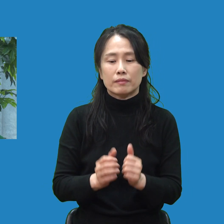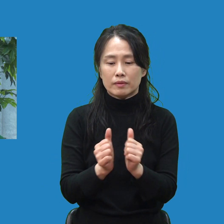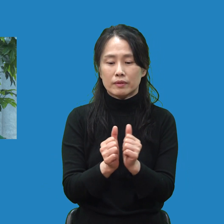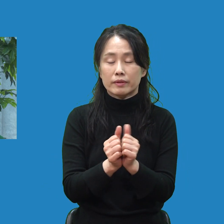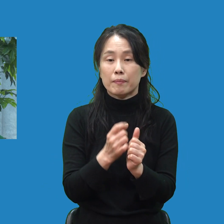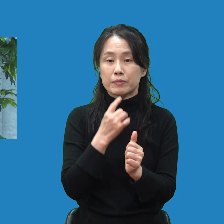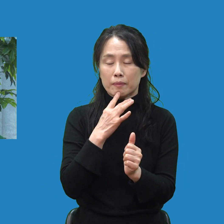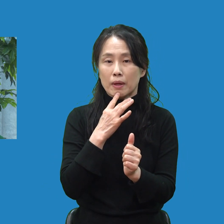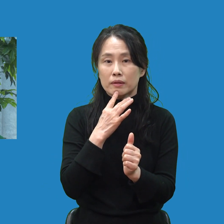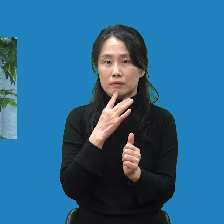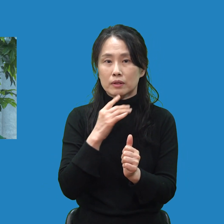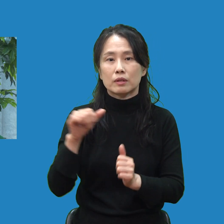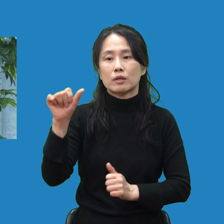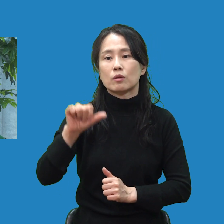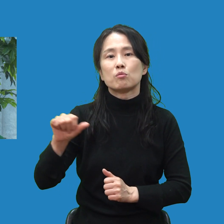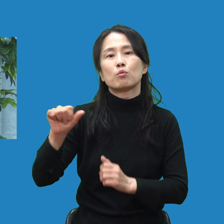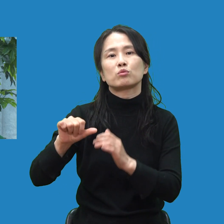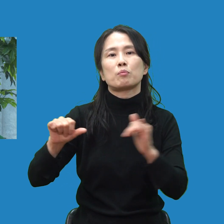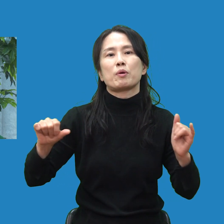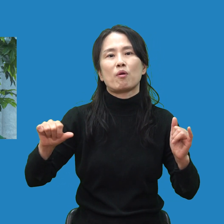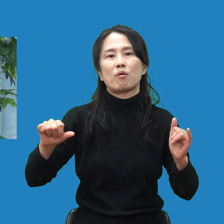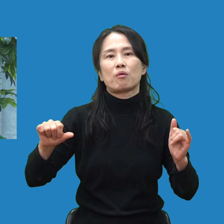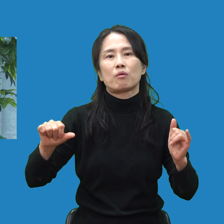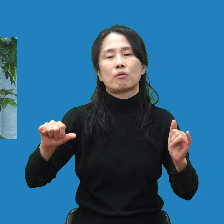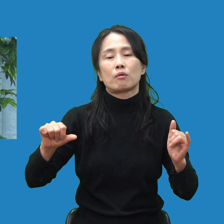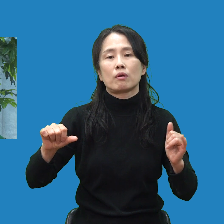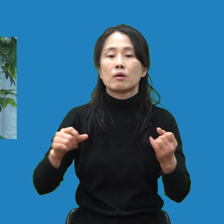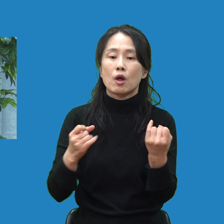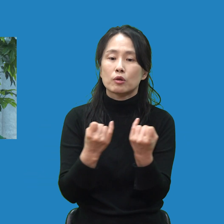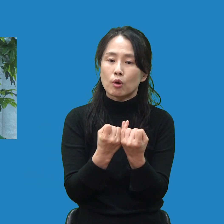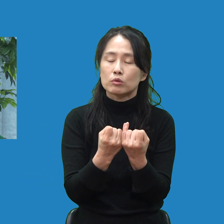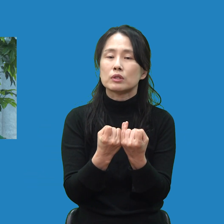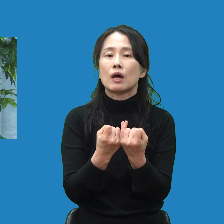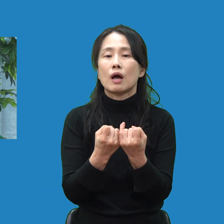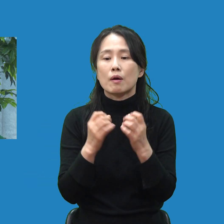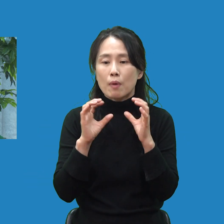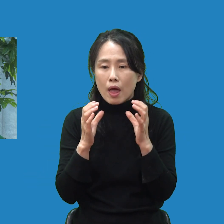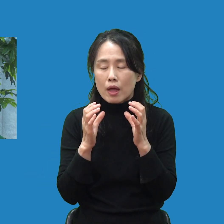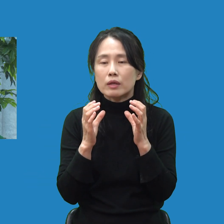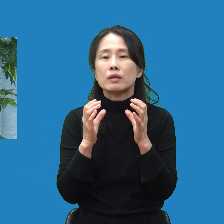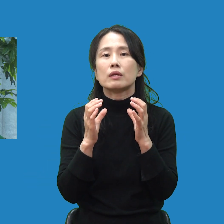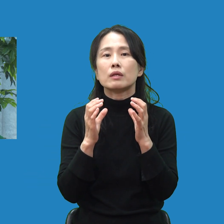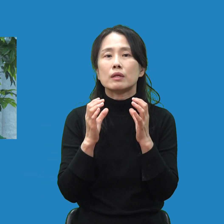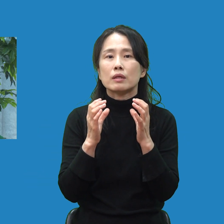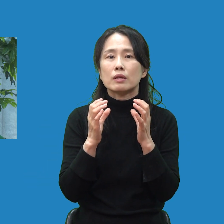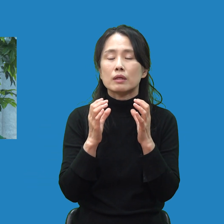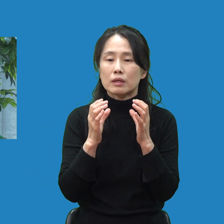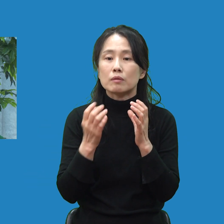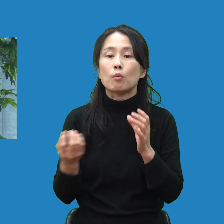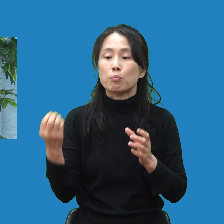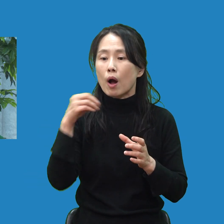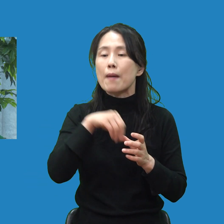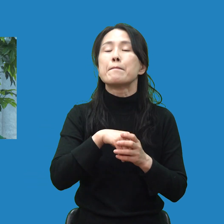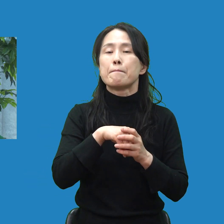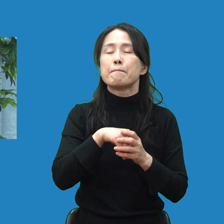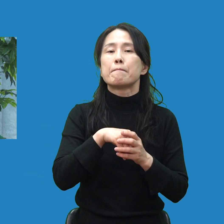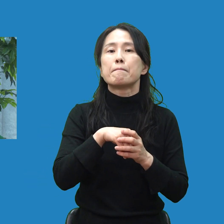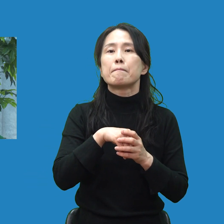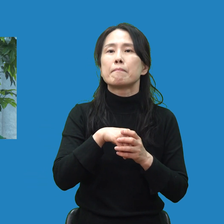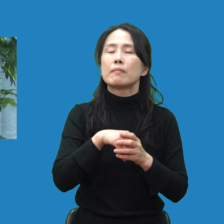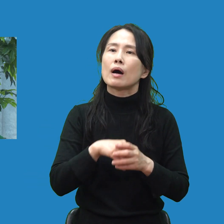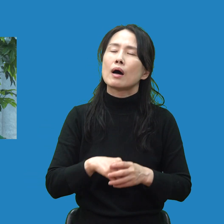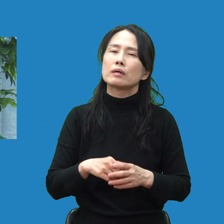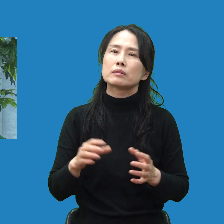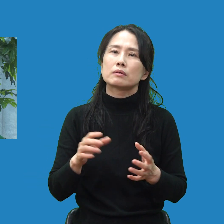남자만 장정만 5천 명이었다. 그럼 거기에는 여자도 있고 어린아이도 있고 뭐 다양한 사람들이 있을 거 아니에요.